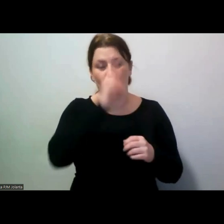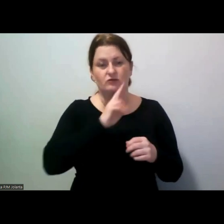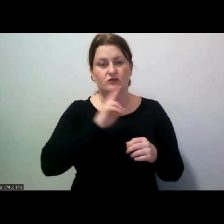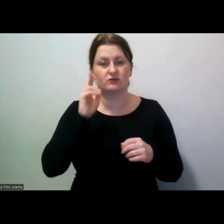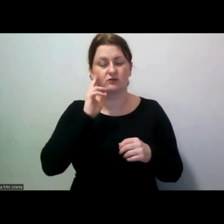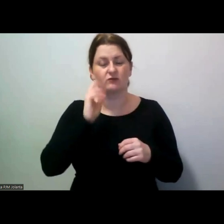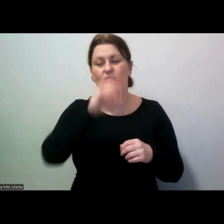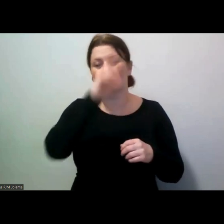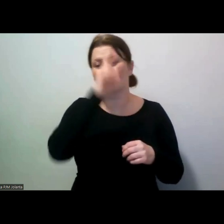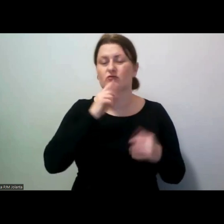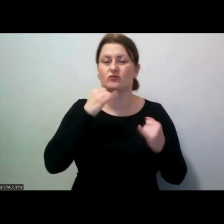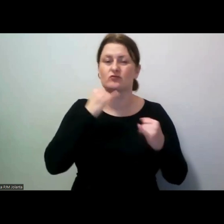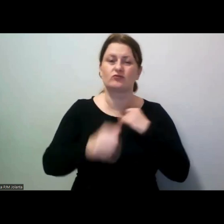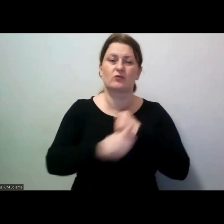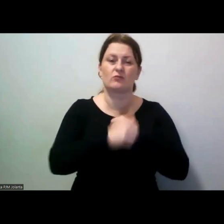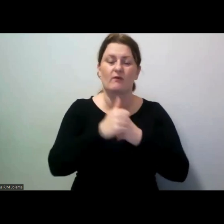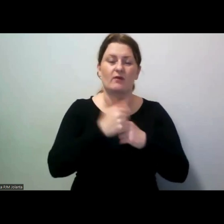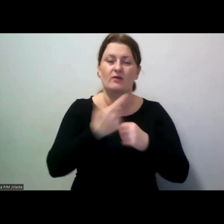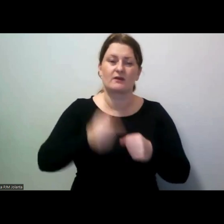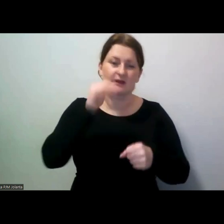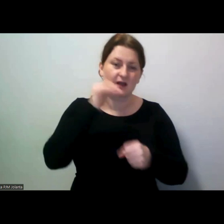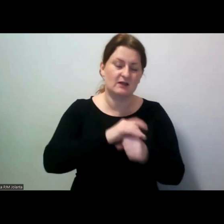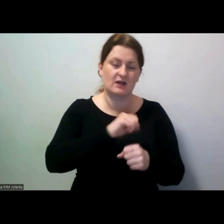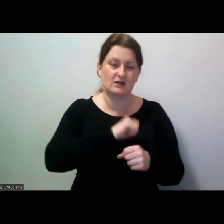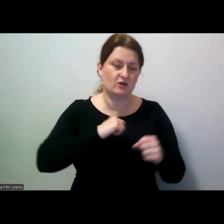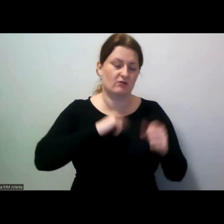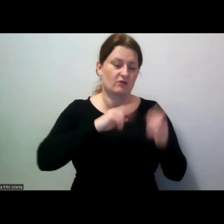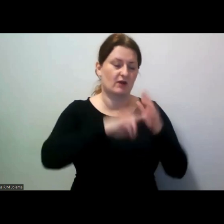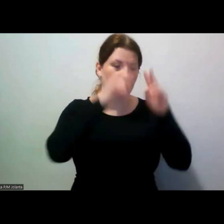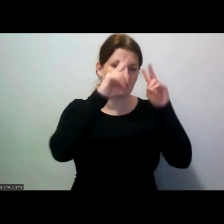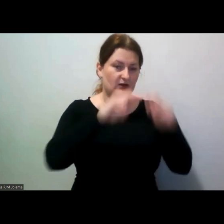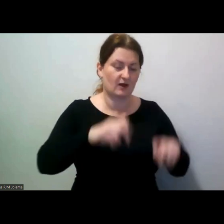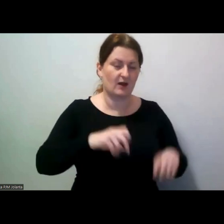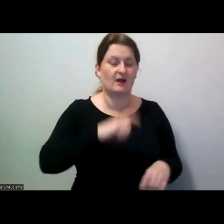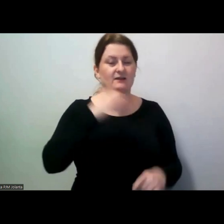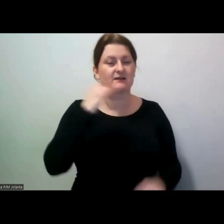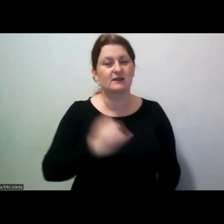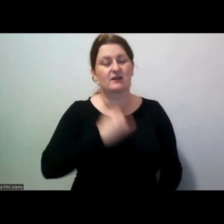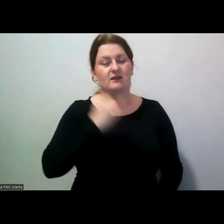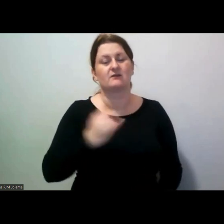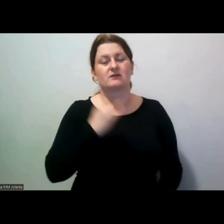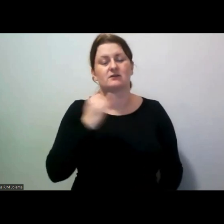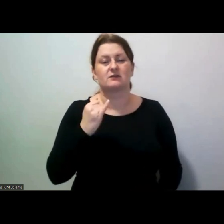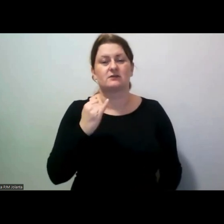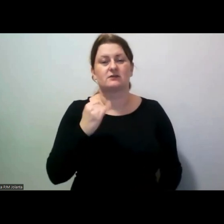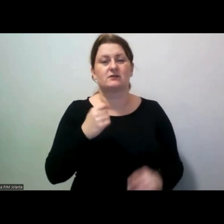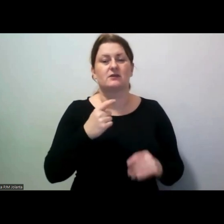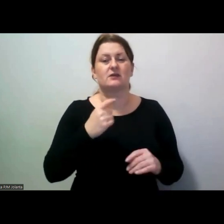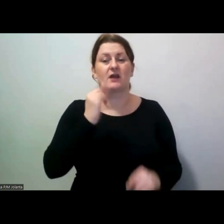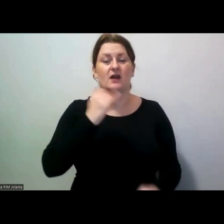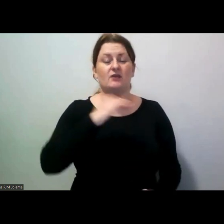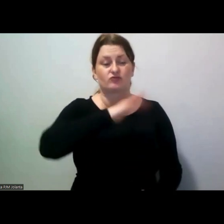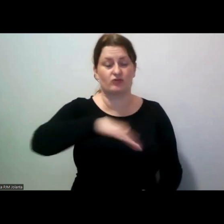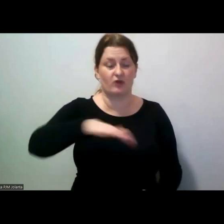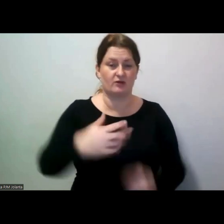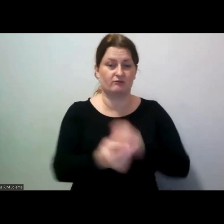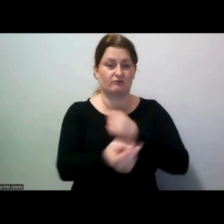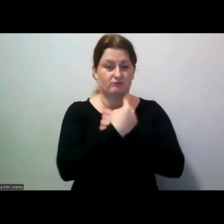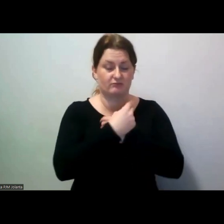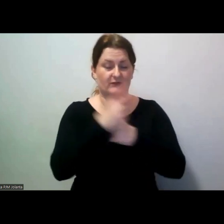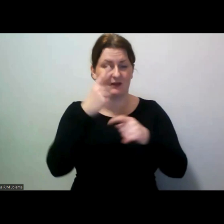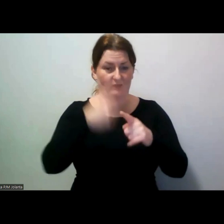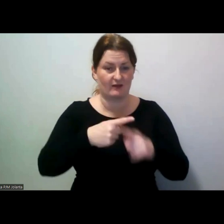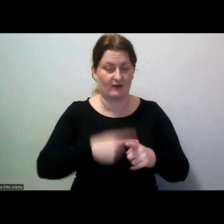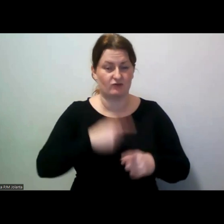z różnych względów nie wyrażali zgody na badanie, natomiast każdorazowo zanim dzieciaki przystępowały do tego